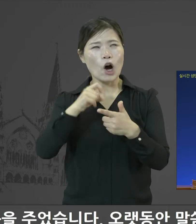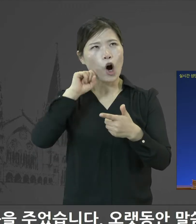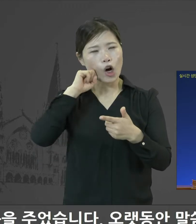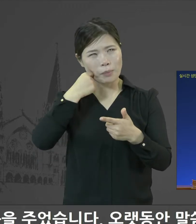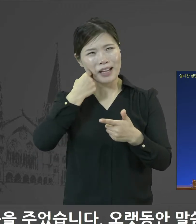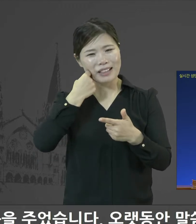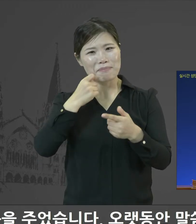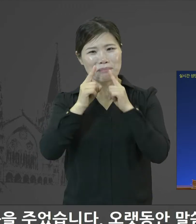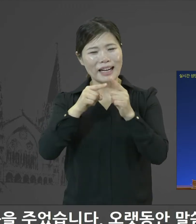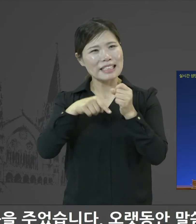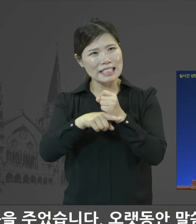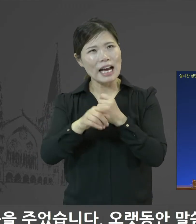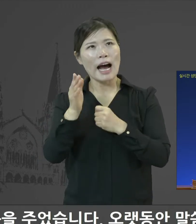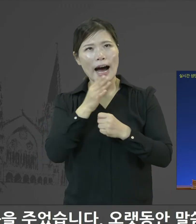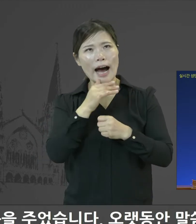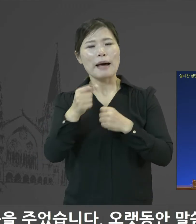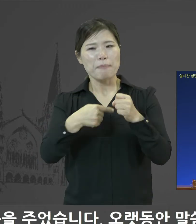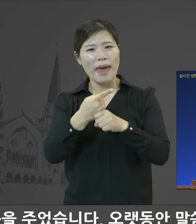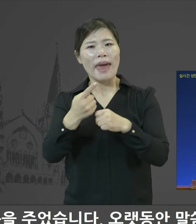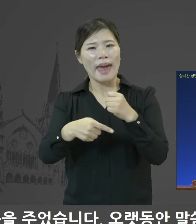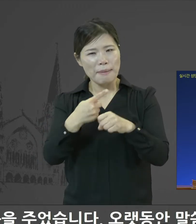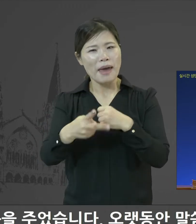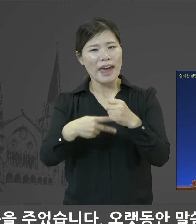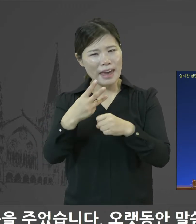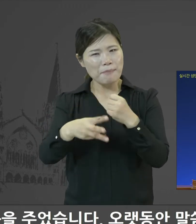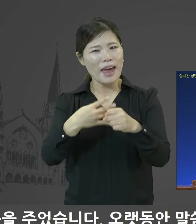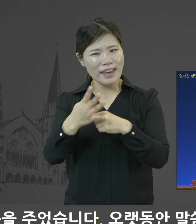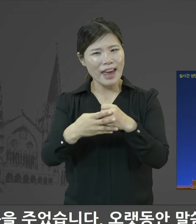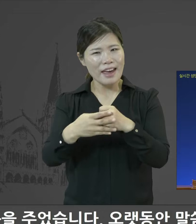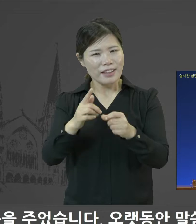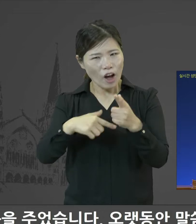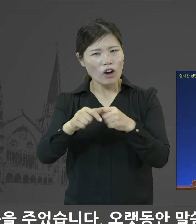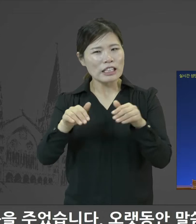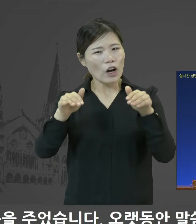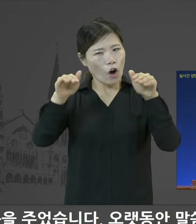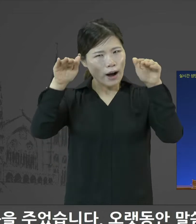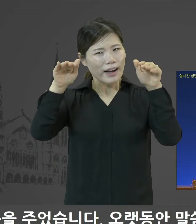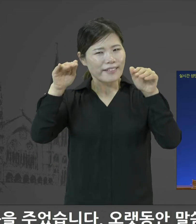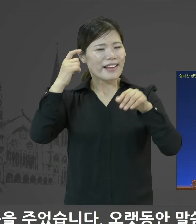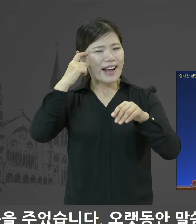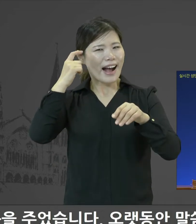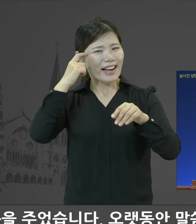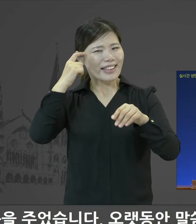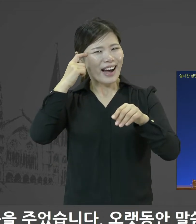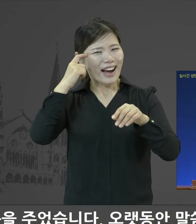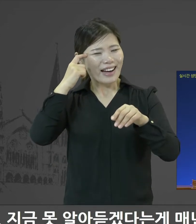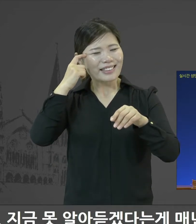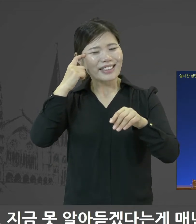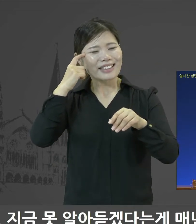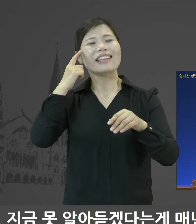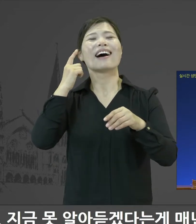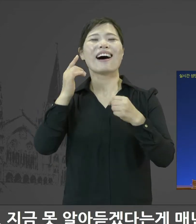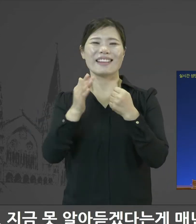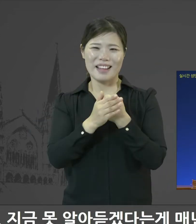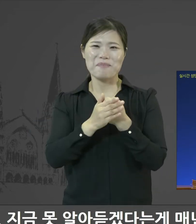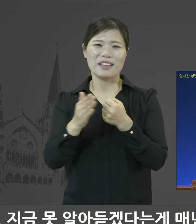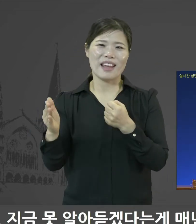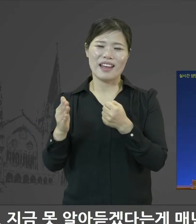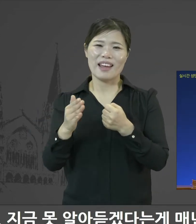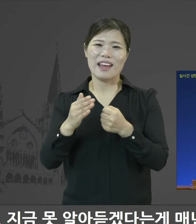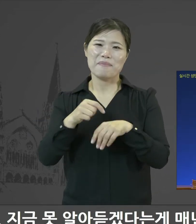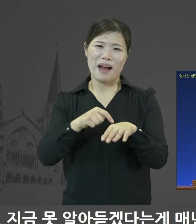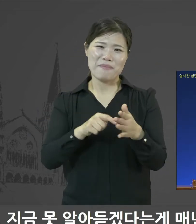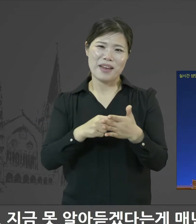하면서 조금씩 더 알아들으면서 커가겠다, 이런 마음으로 읽혀져서 큰 마음의